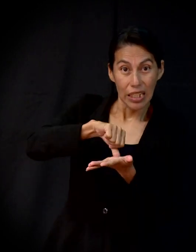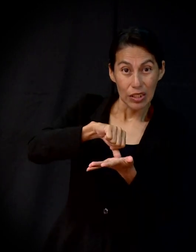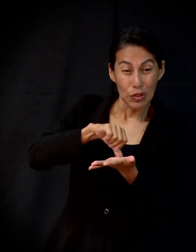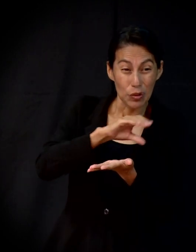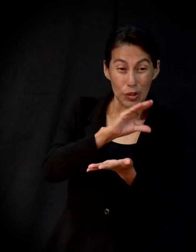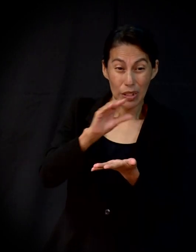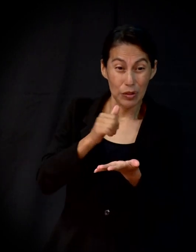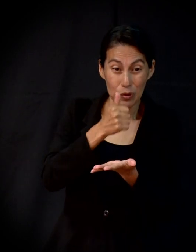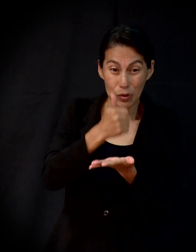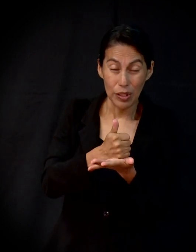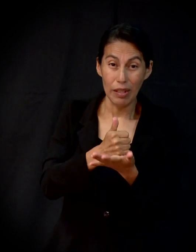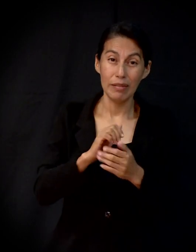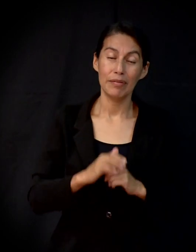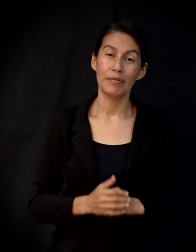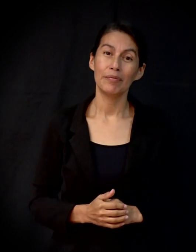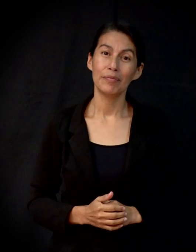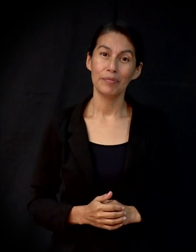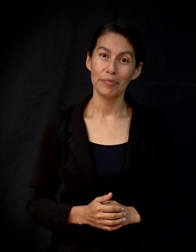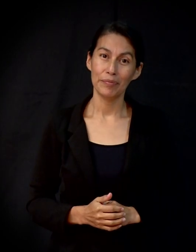en pleno centro de la ciudad.